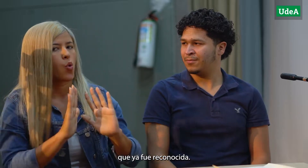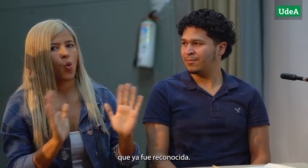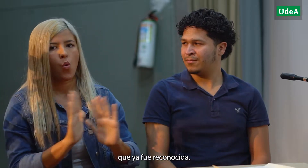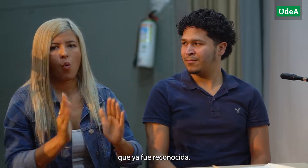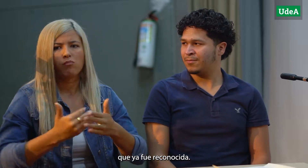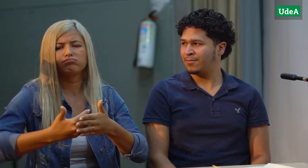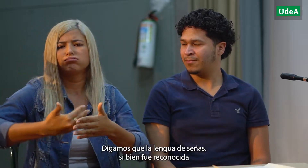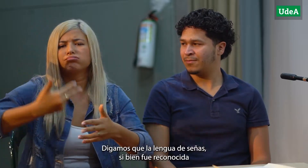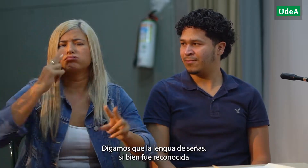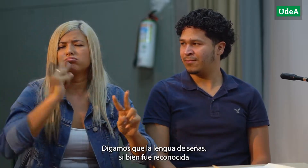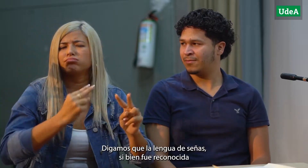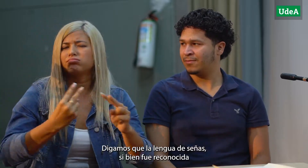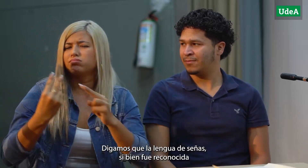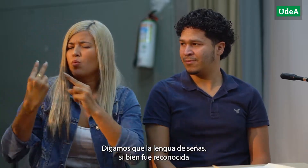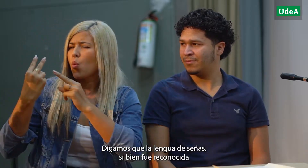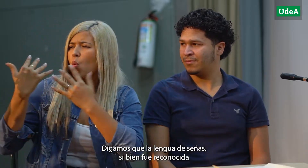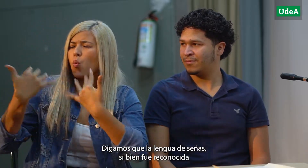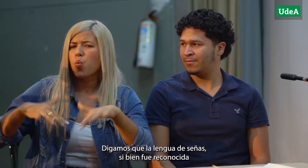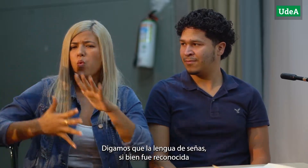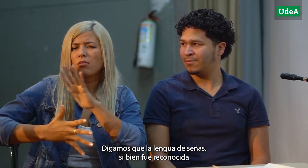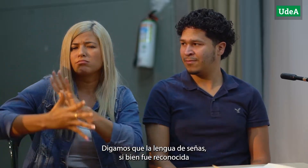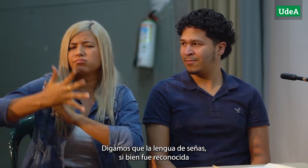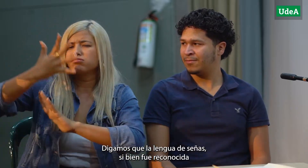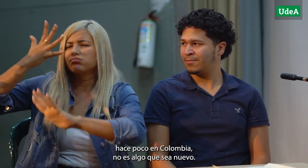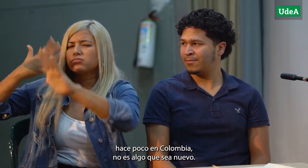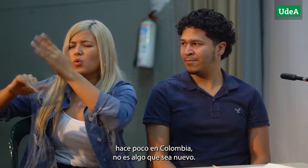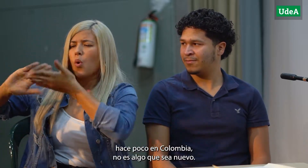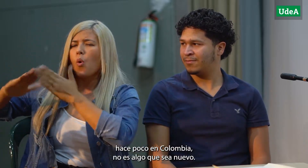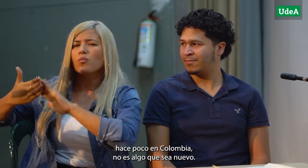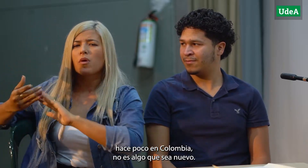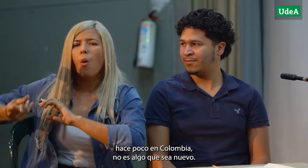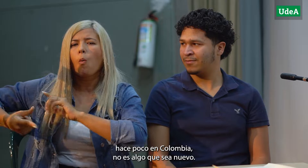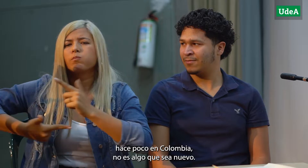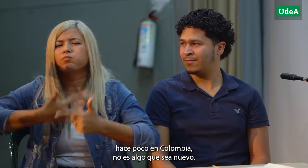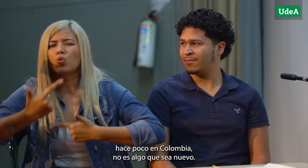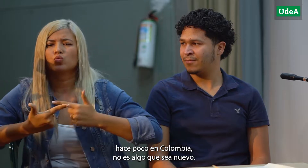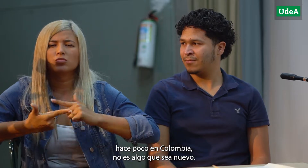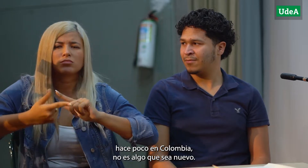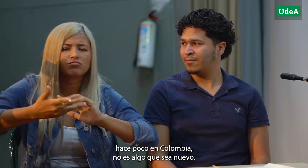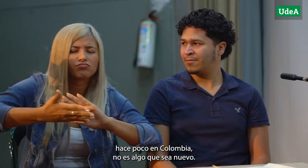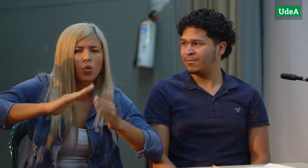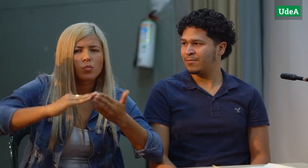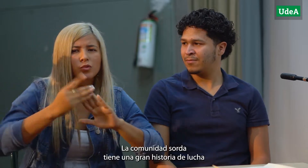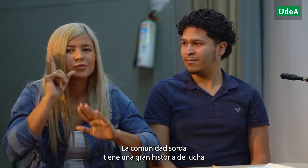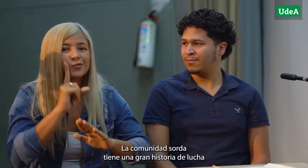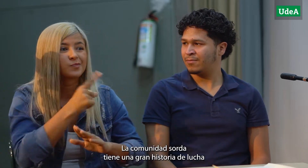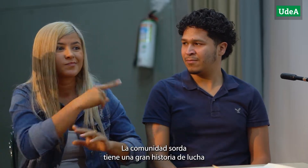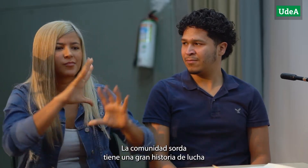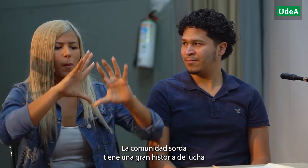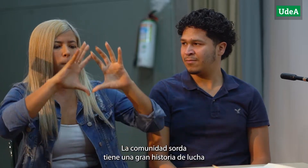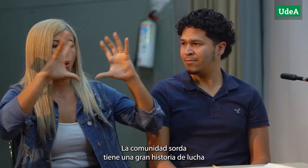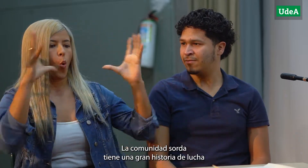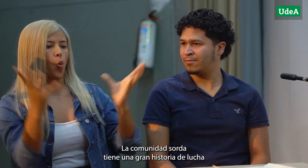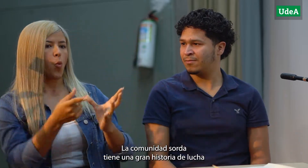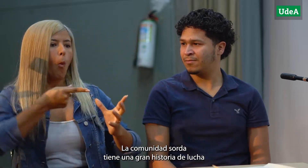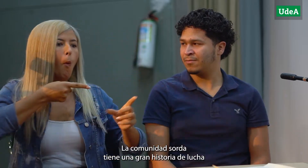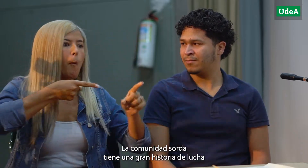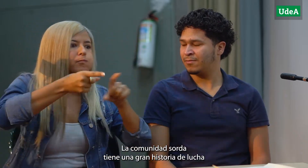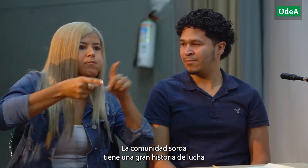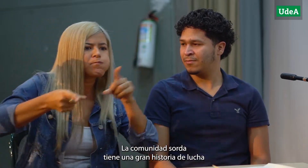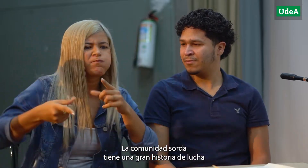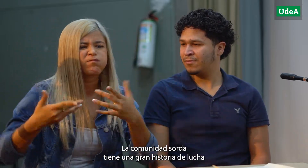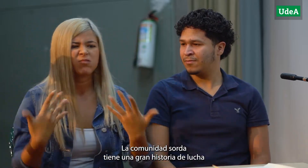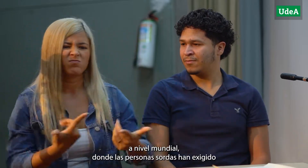fue reconocida. Digamos que la lengua de señas, si bien fue reconocida hace poco en Colombia, no es algo que sea nuevo. La comunidad sorda tiene una